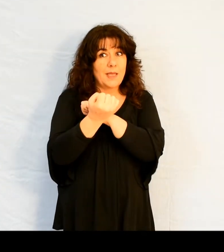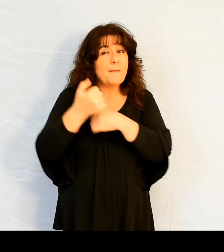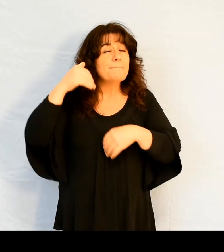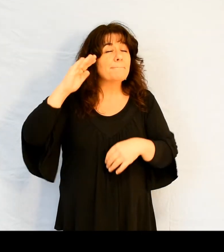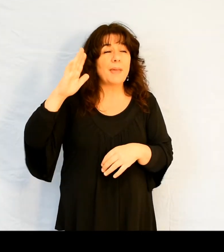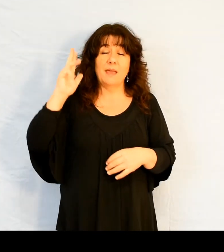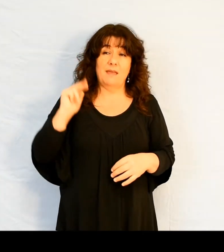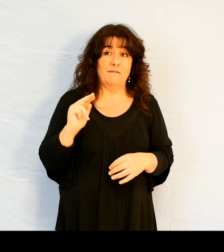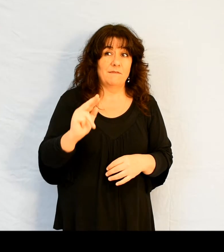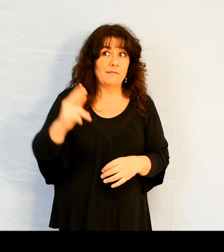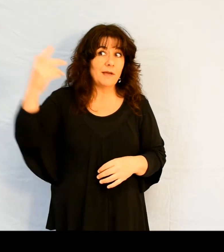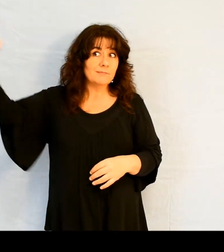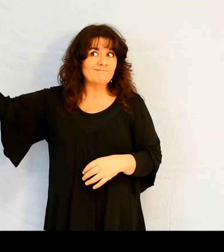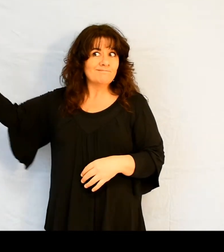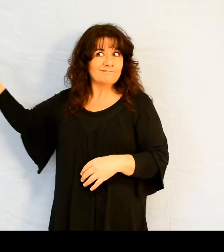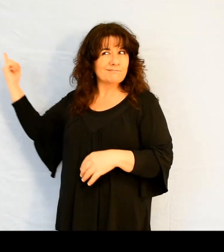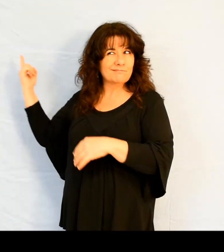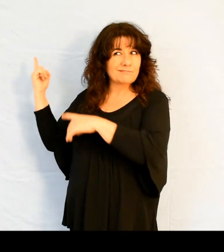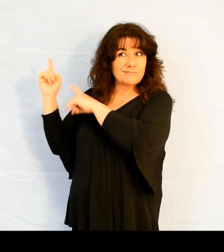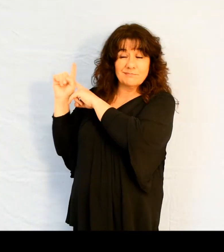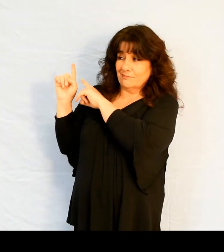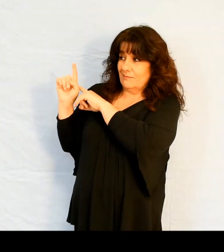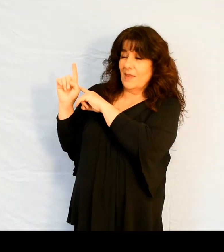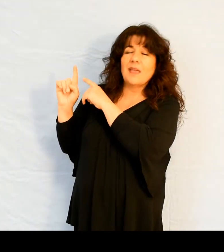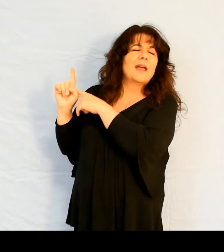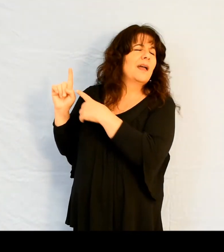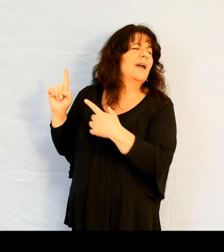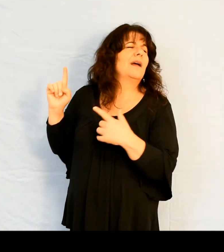moi, et je ne suis pas digne de lui retirer ses sandales.